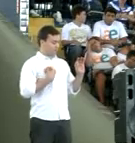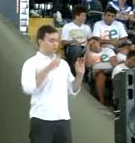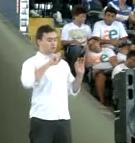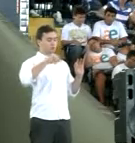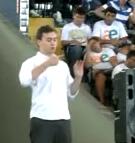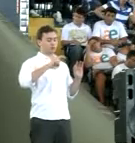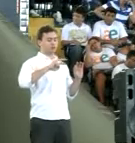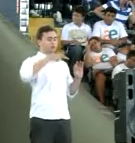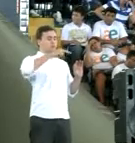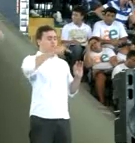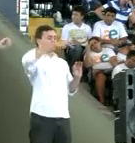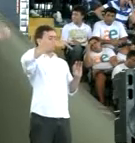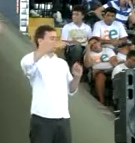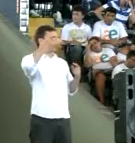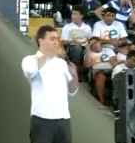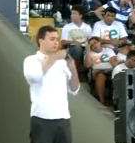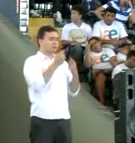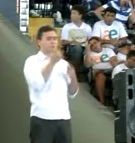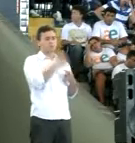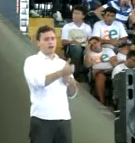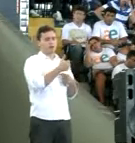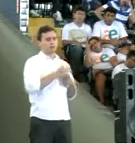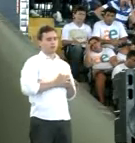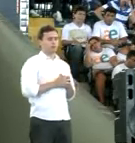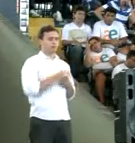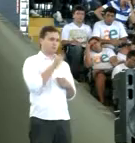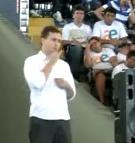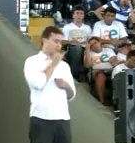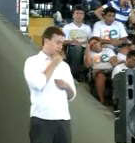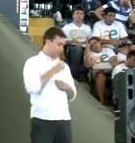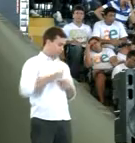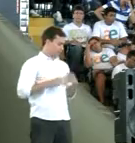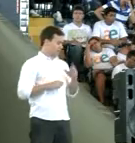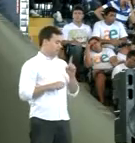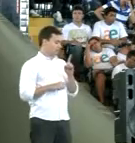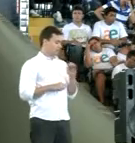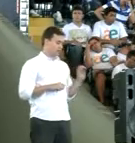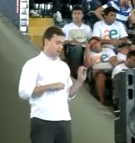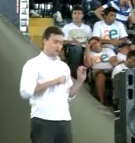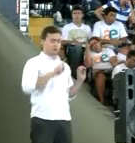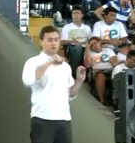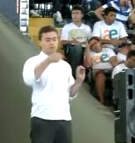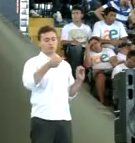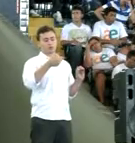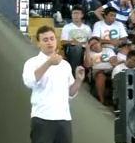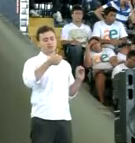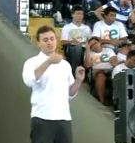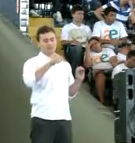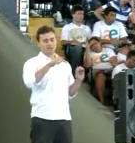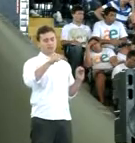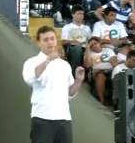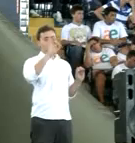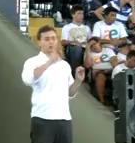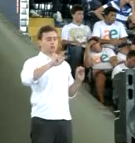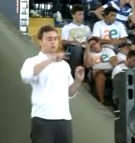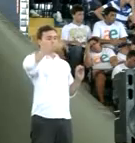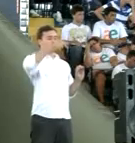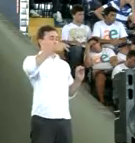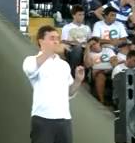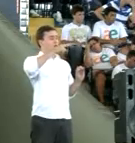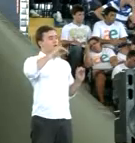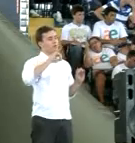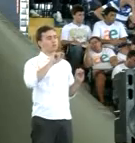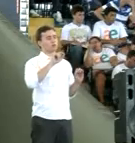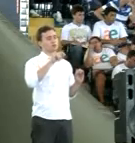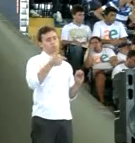R$5. Aumentar 17% de 100, R$17. Então o 100 é o mais fácil. Uma vez um aluno me perguntou,